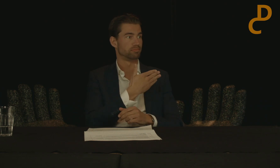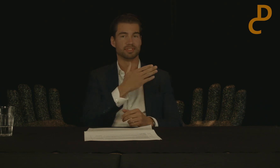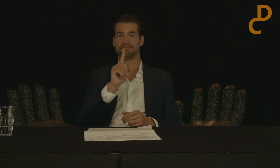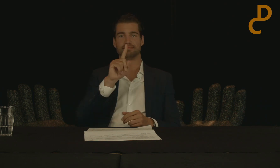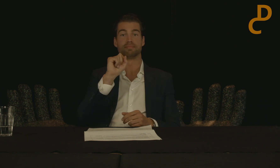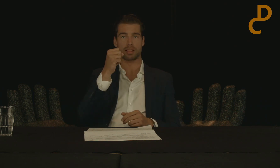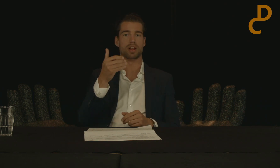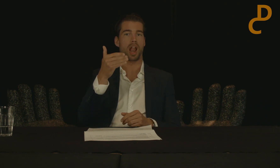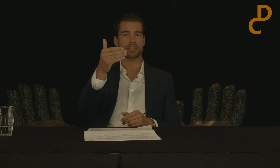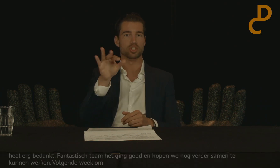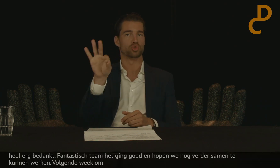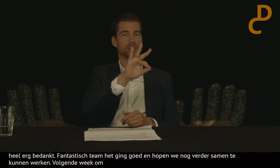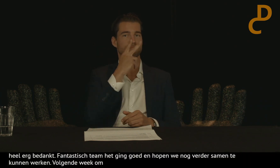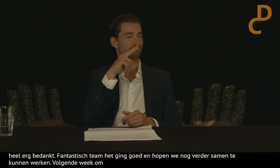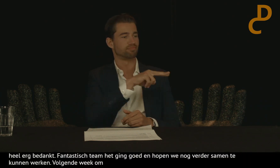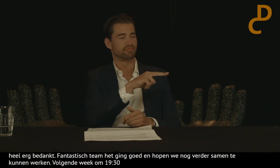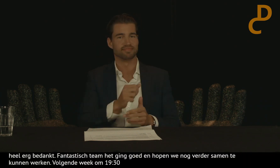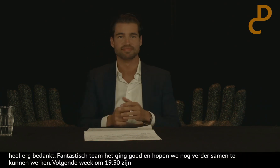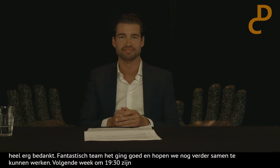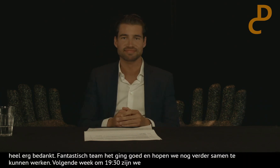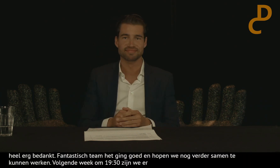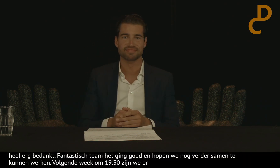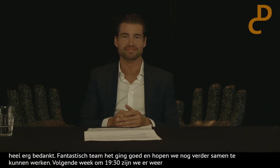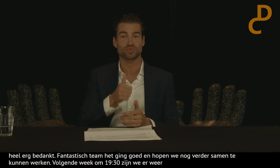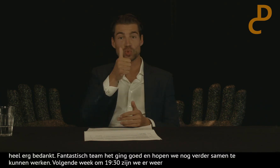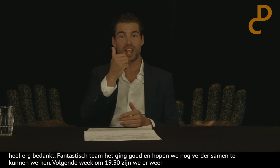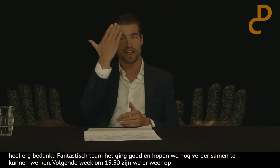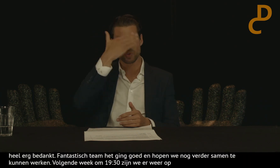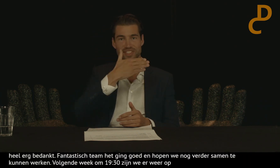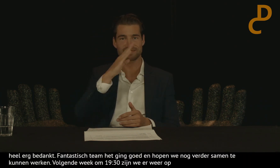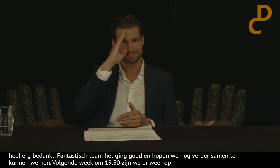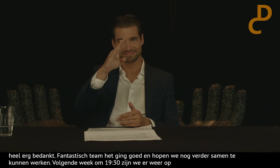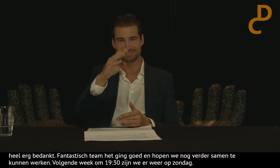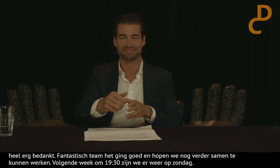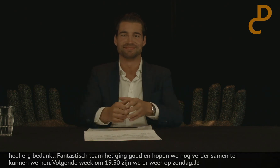En als deze live-uitzending voorbij is, kan je hem altijd nog weer terugzien. Een goede avond